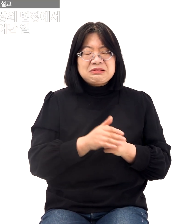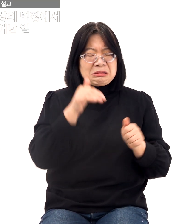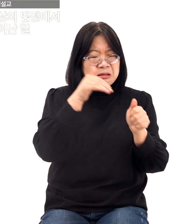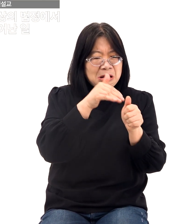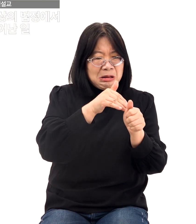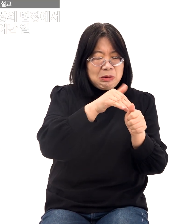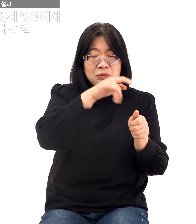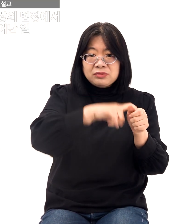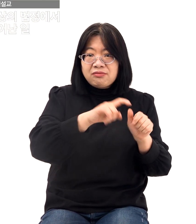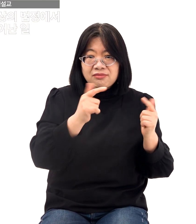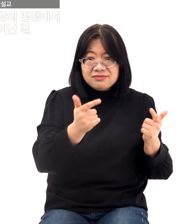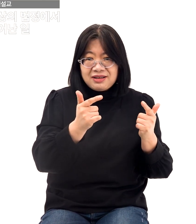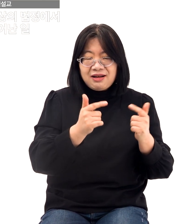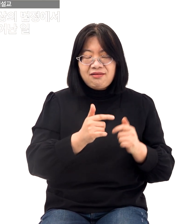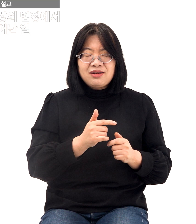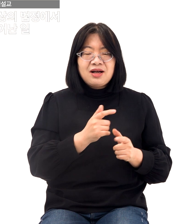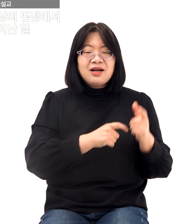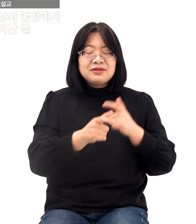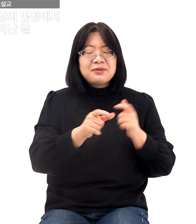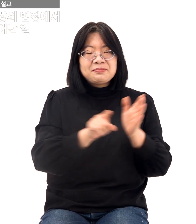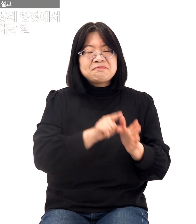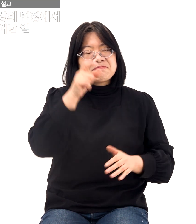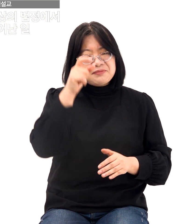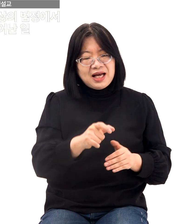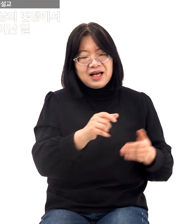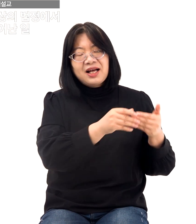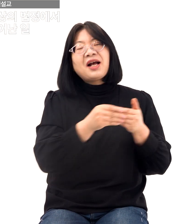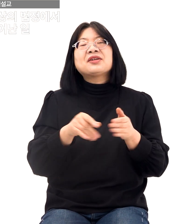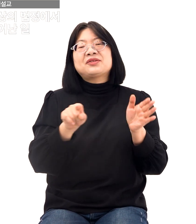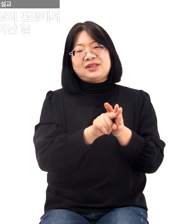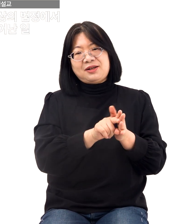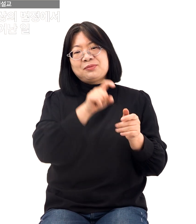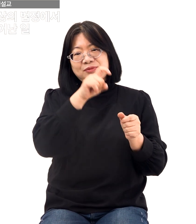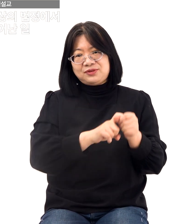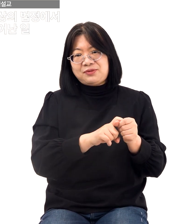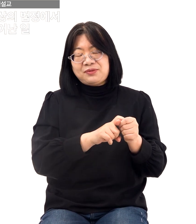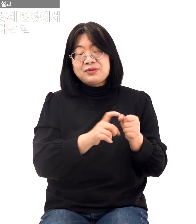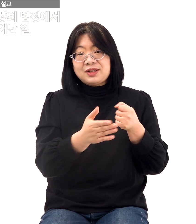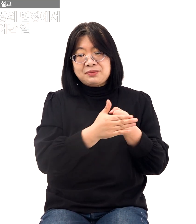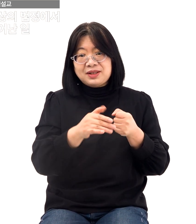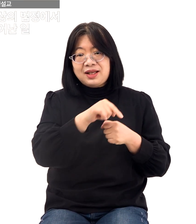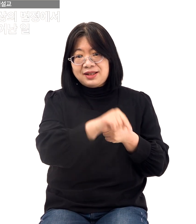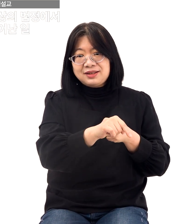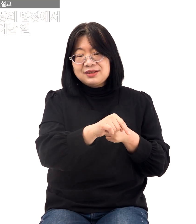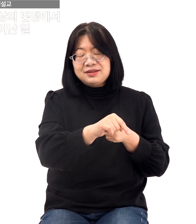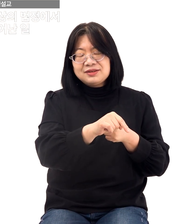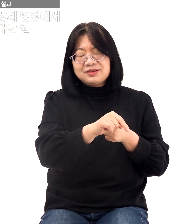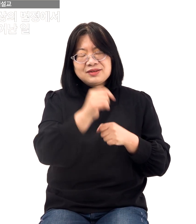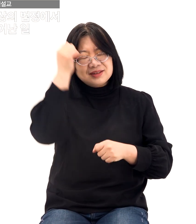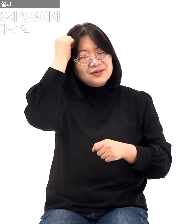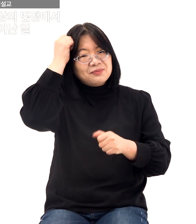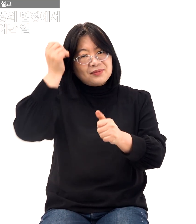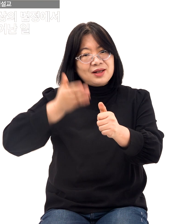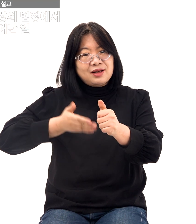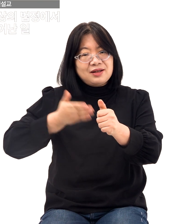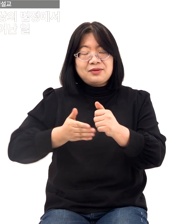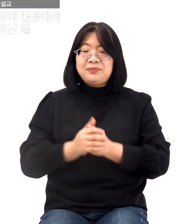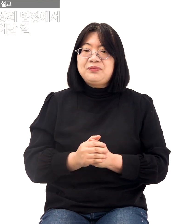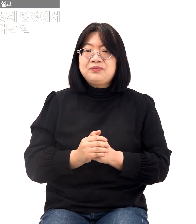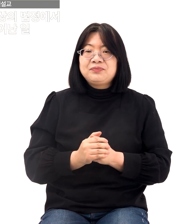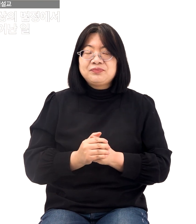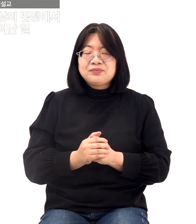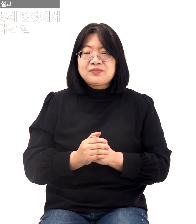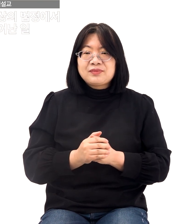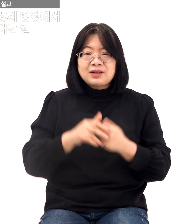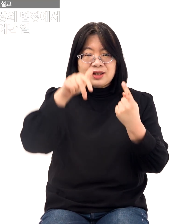견고함으로 이끌기 위한 드러냄입니다. 이 초점을 놓쳐서는 안 됩니다. 자, 그러면